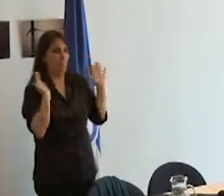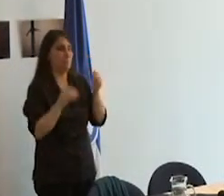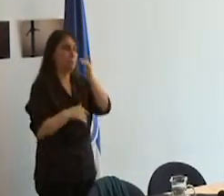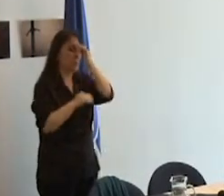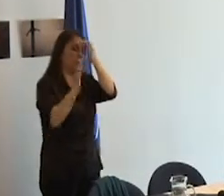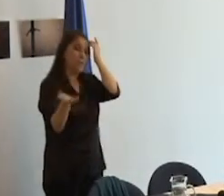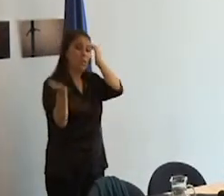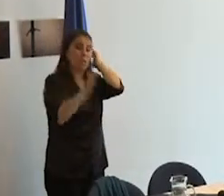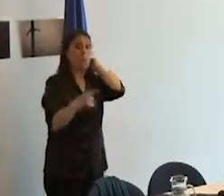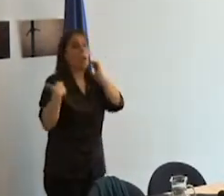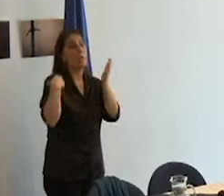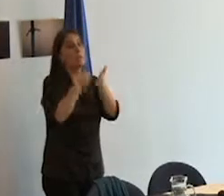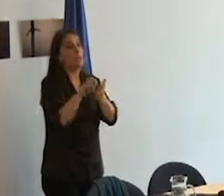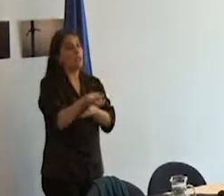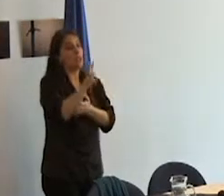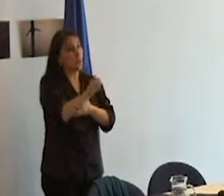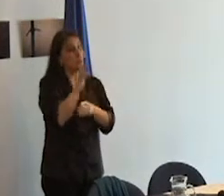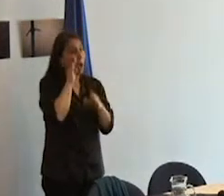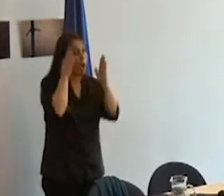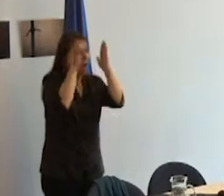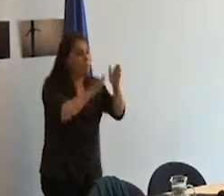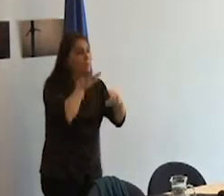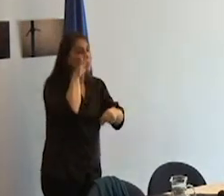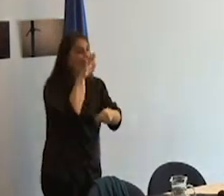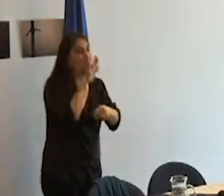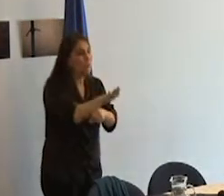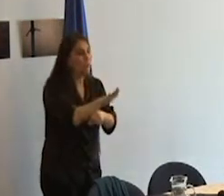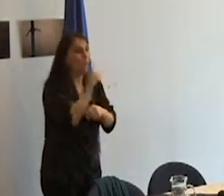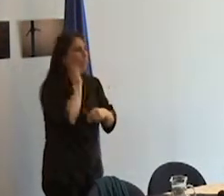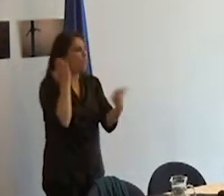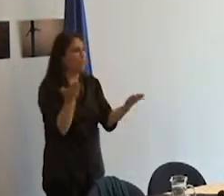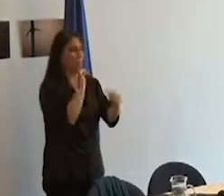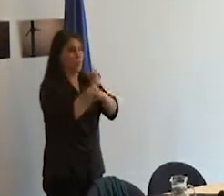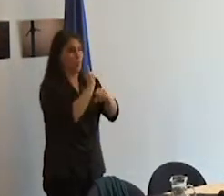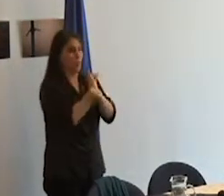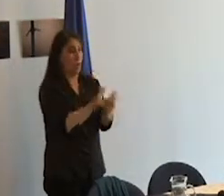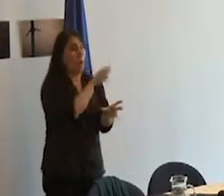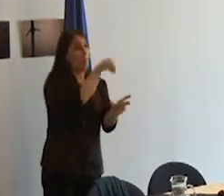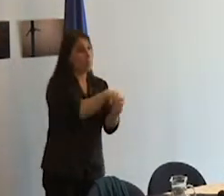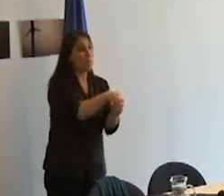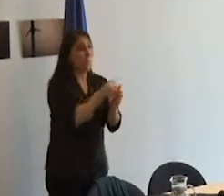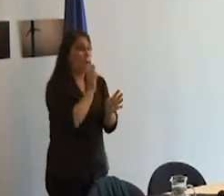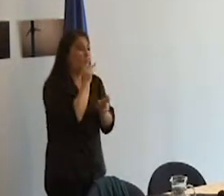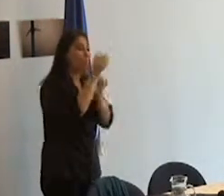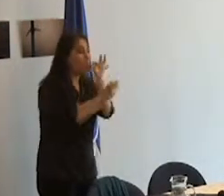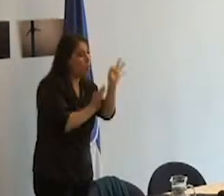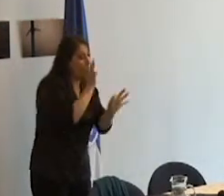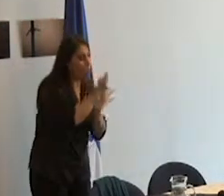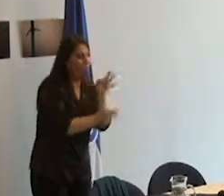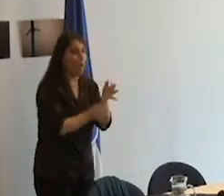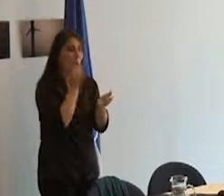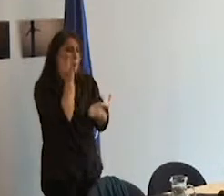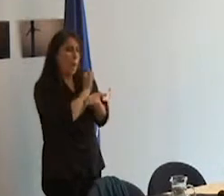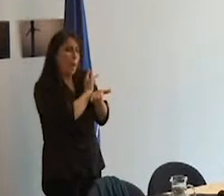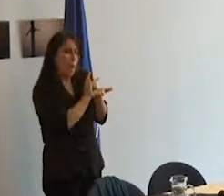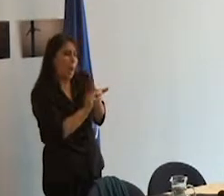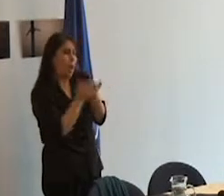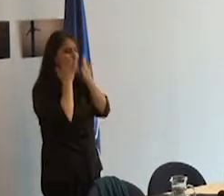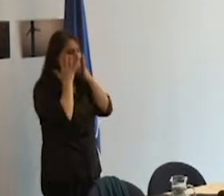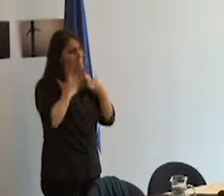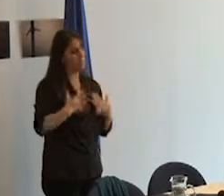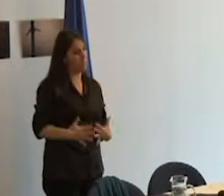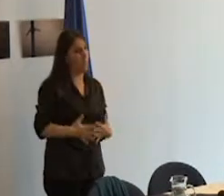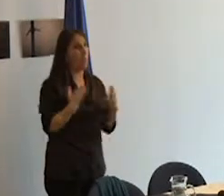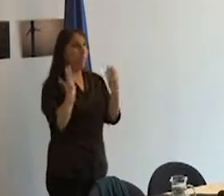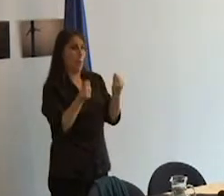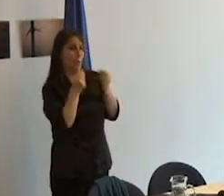de asistencia institucional en el que se incorporan acciones de cuidado, higiene y estrategias que permiten que no